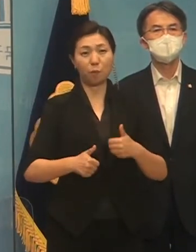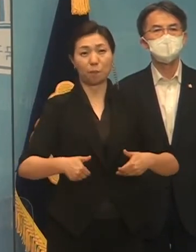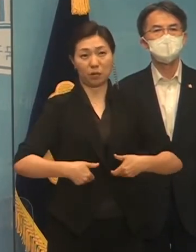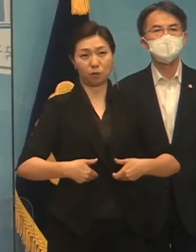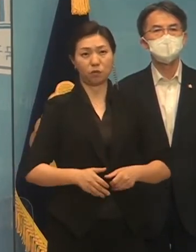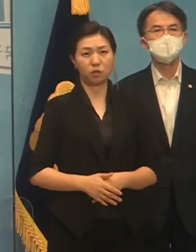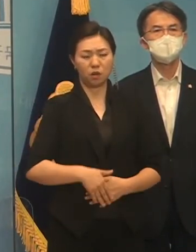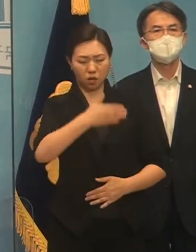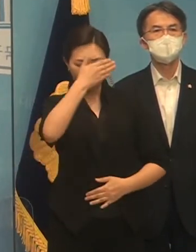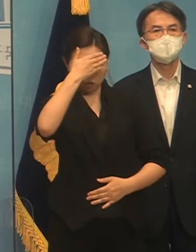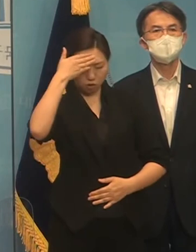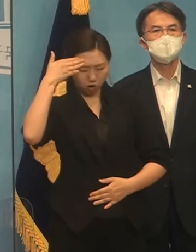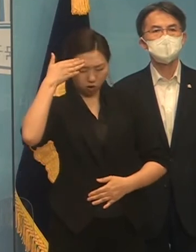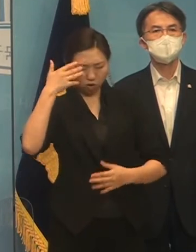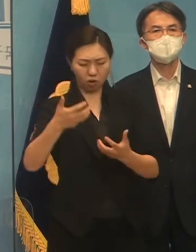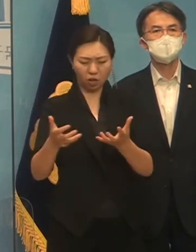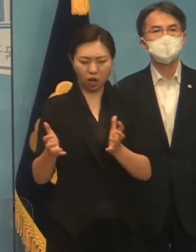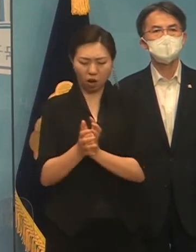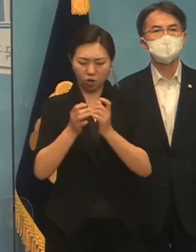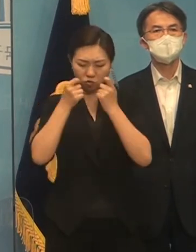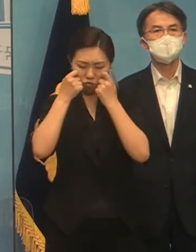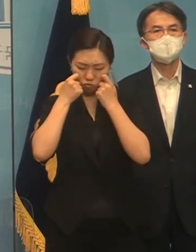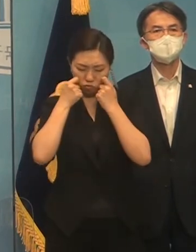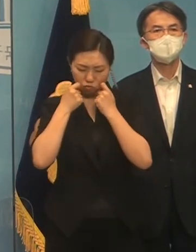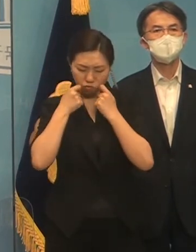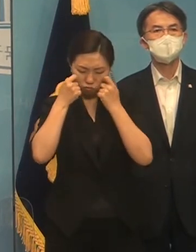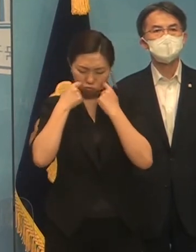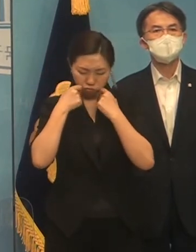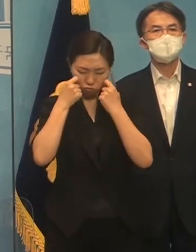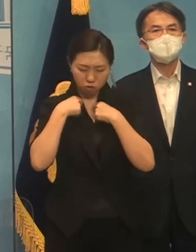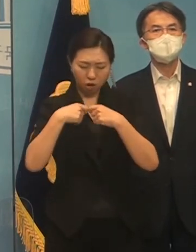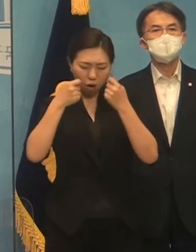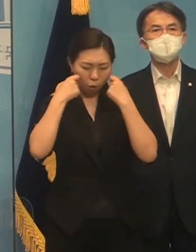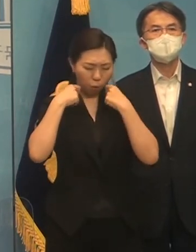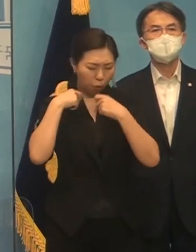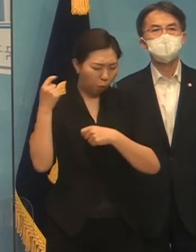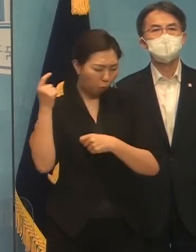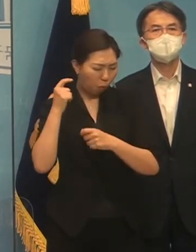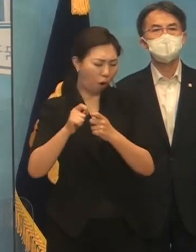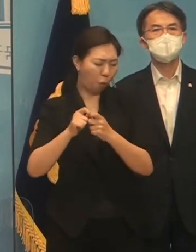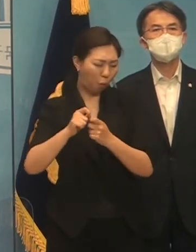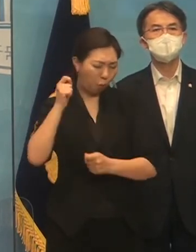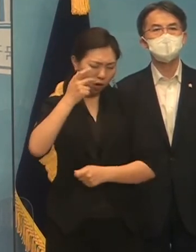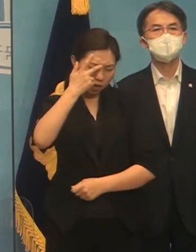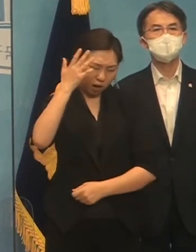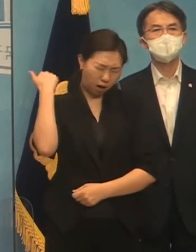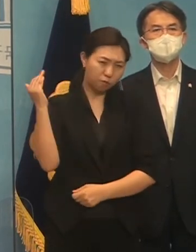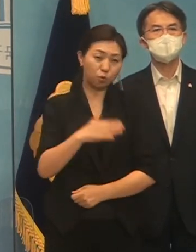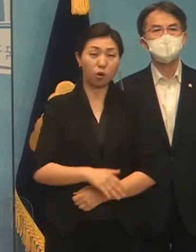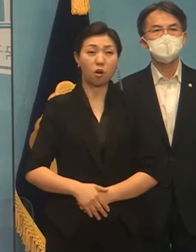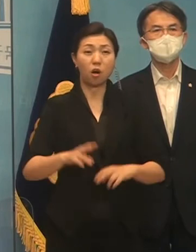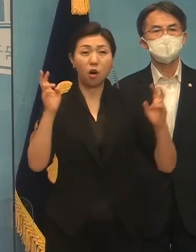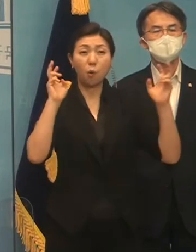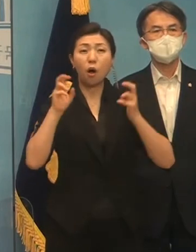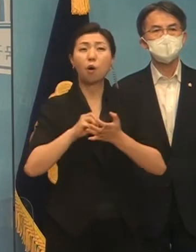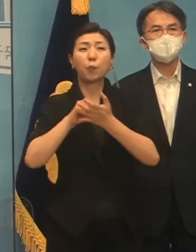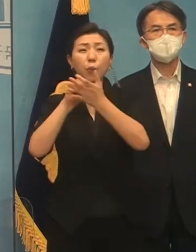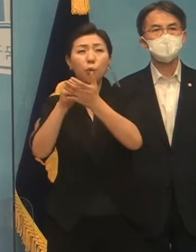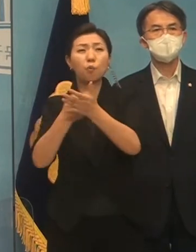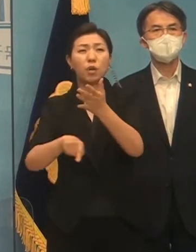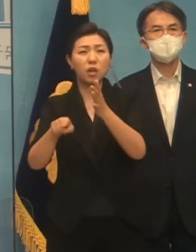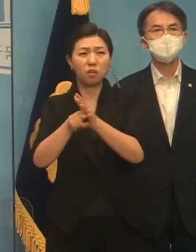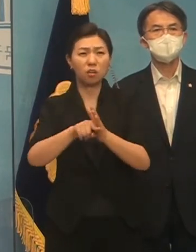청년들이 울고 있습니다. 울음소리가 들린 지는 이미 오래됐습니다. 취직을 하려면